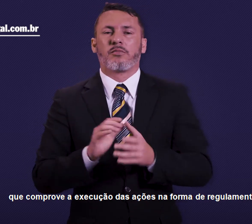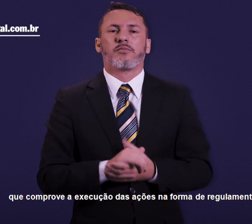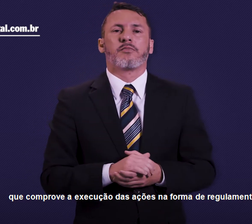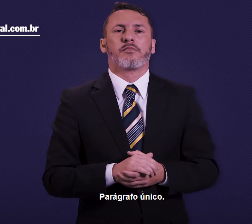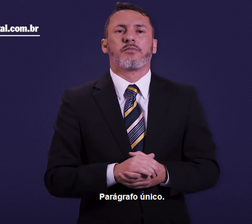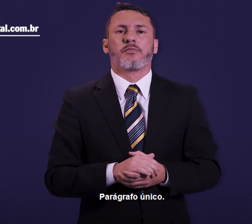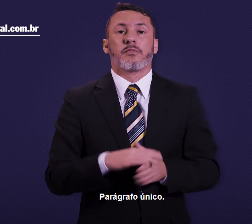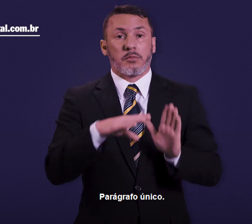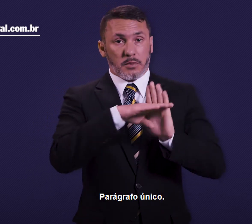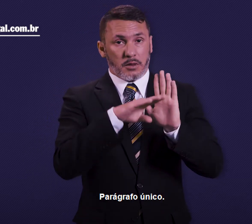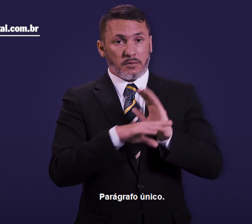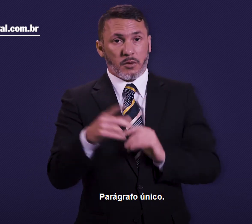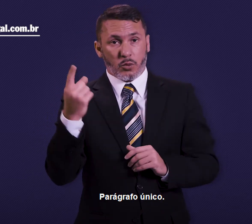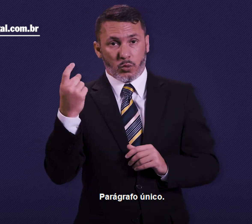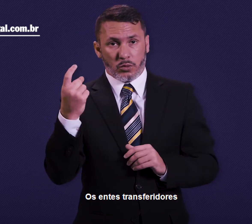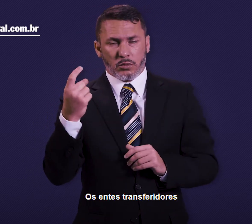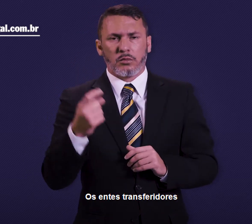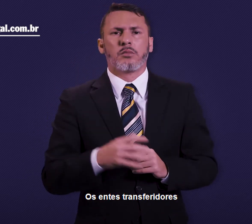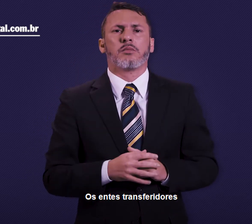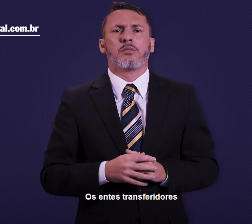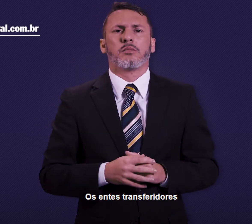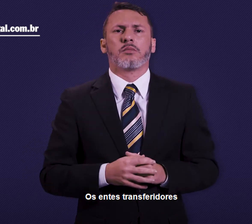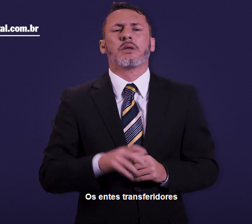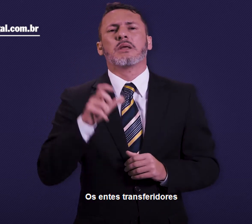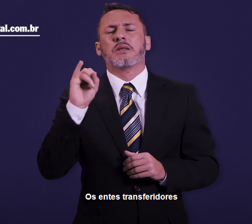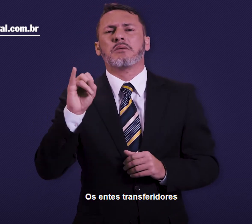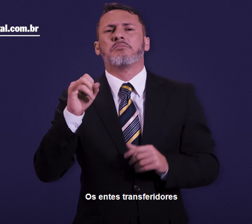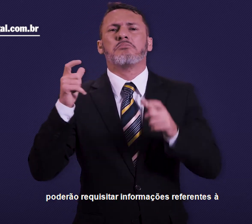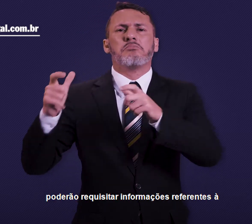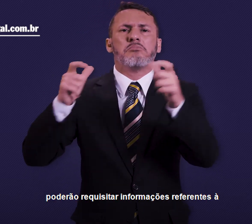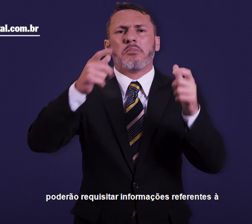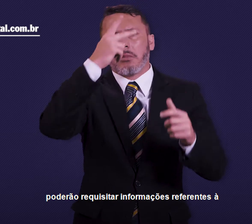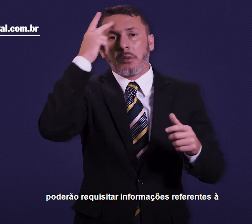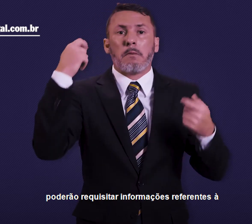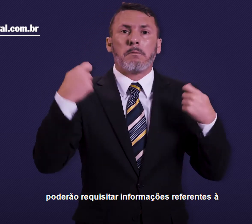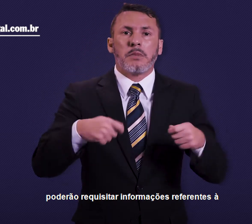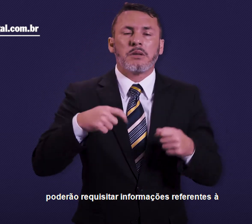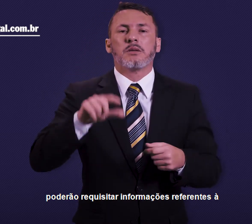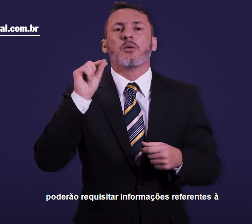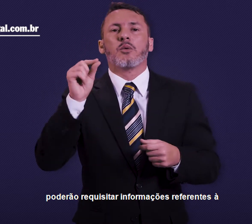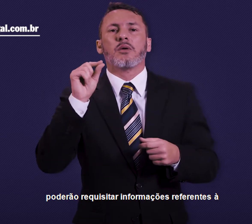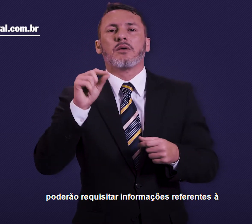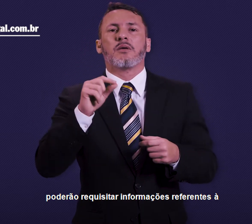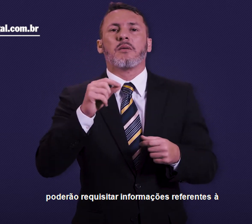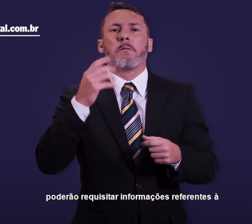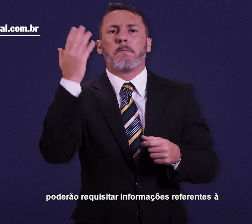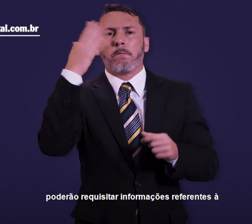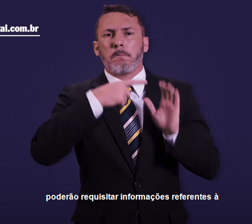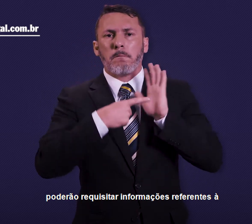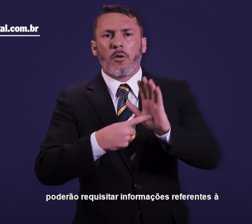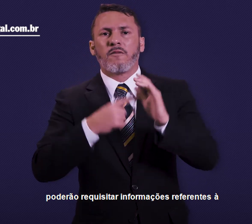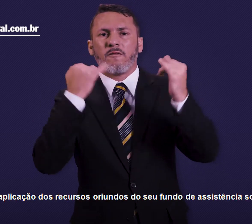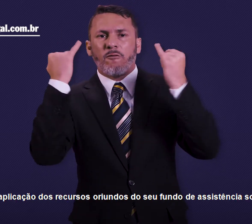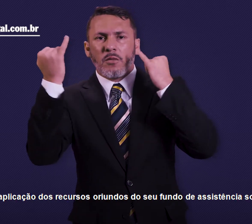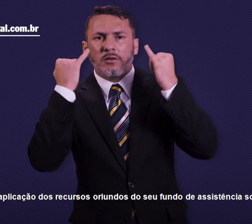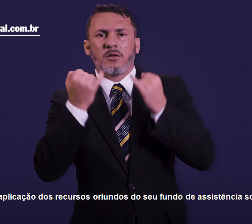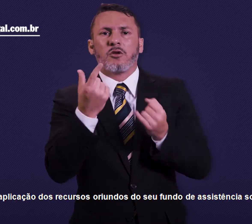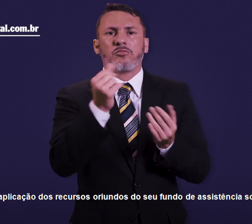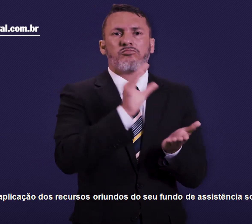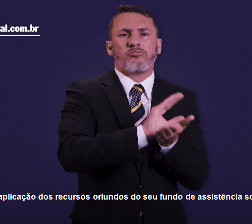regulamento. Parágrafo único. Os entes transferidores poderão requisitar informações referentes à aplicação dos